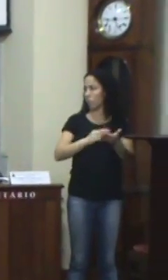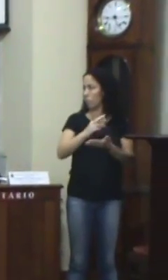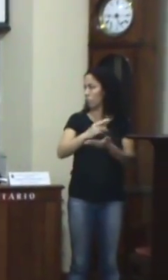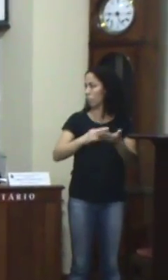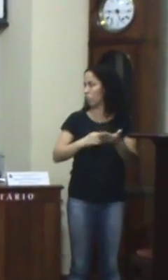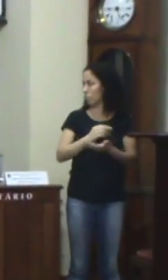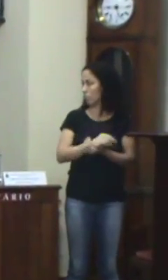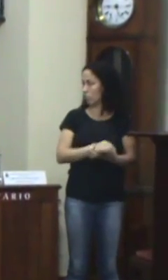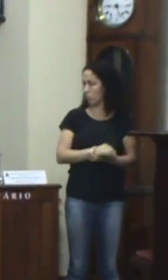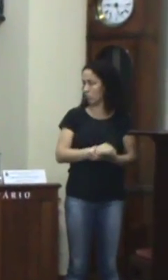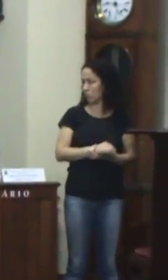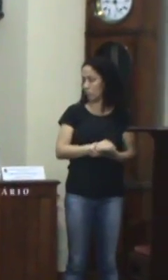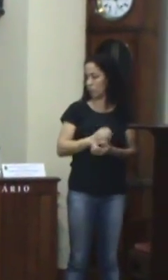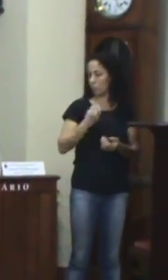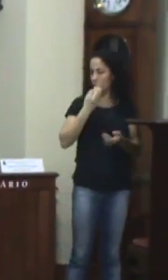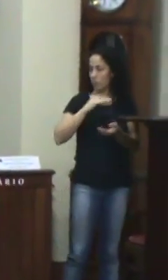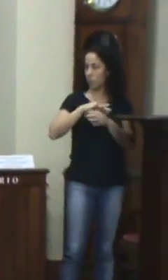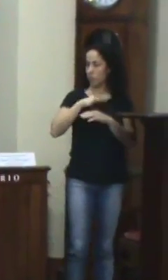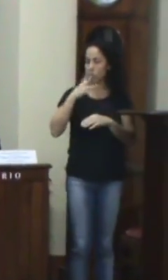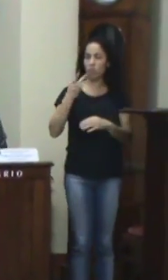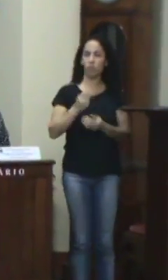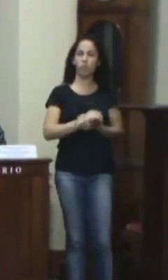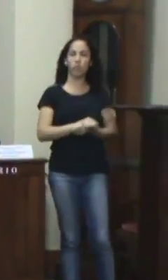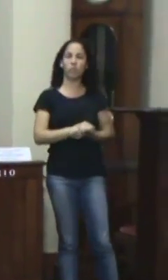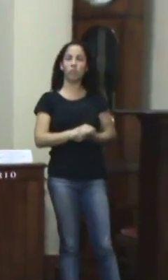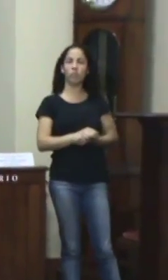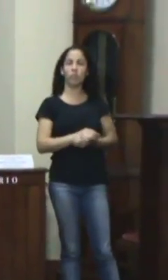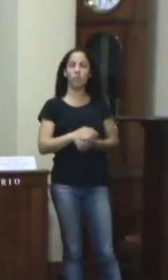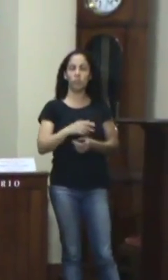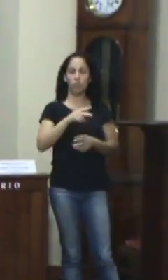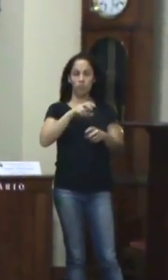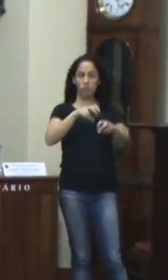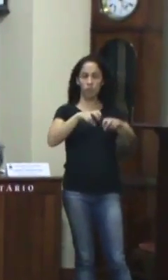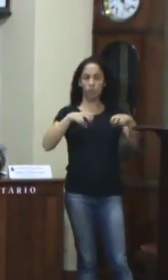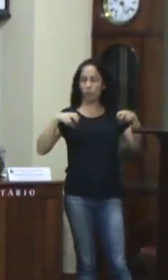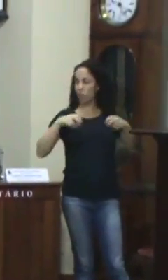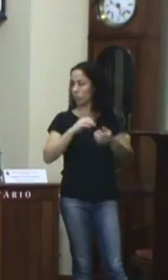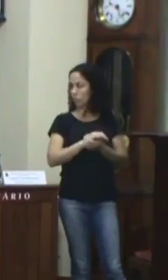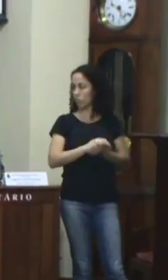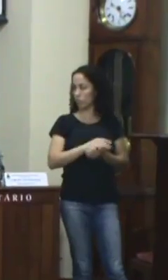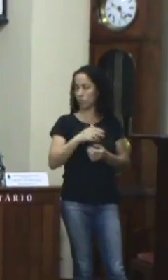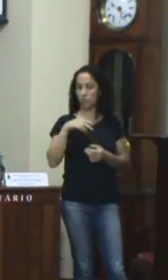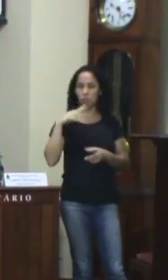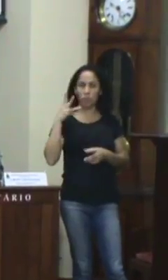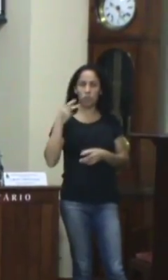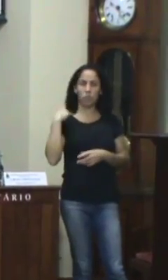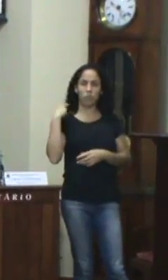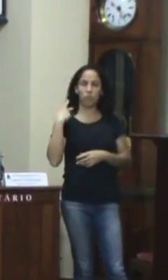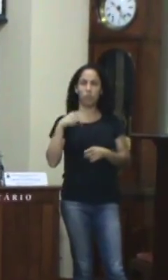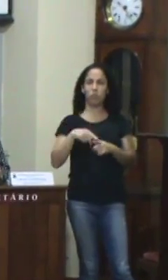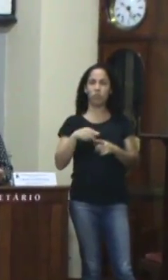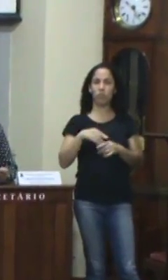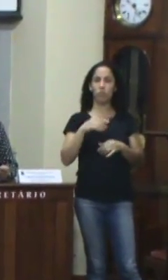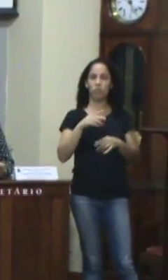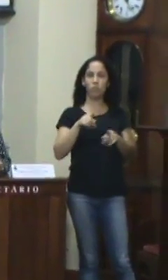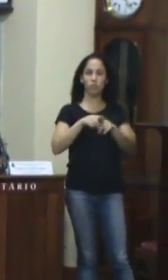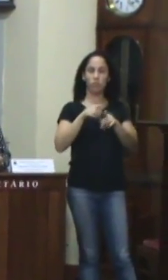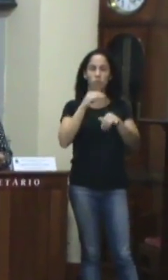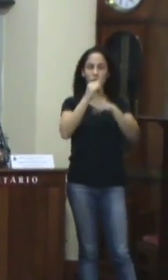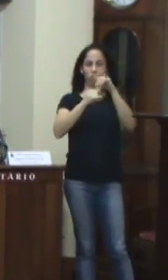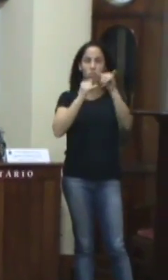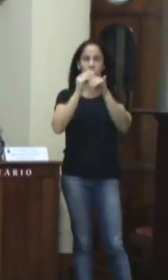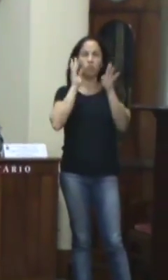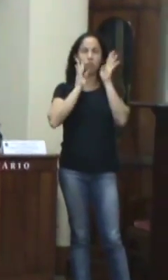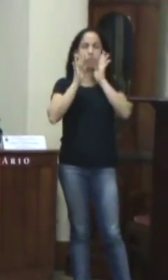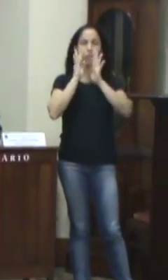correspondência. Boa noite a todos, assistência, meus pais, os internautas que nos